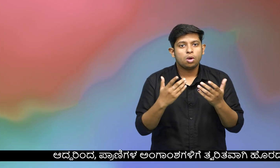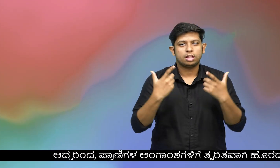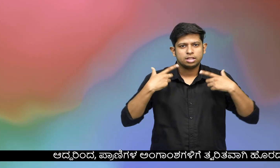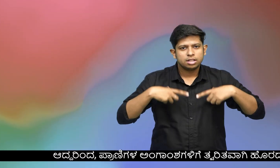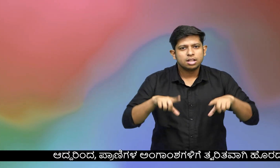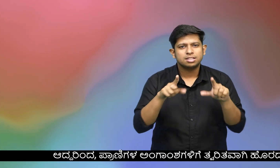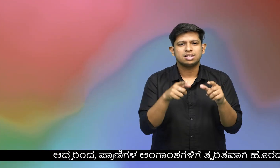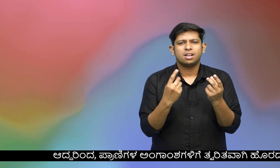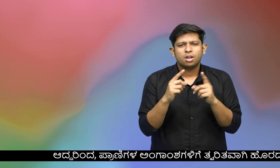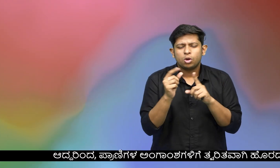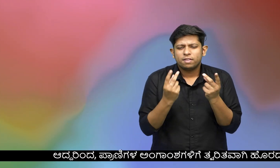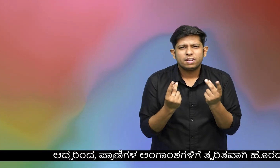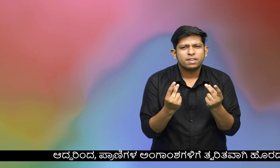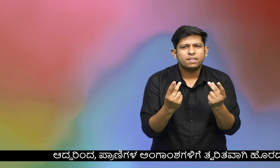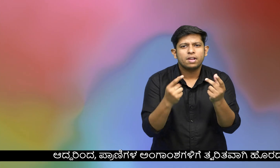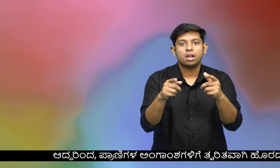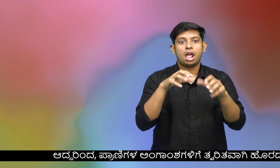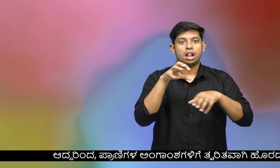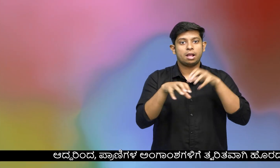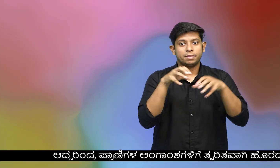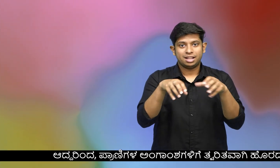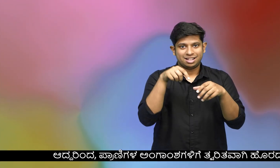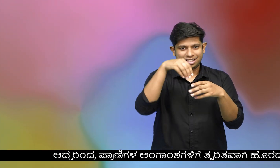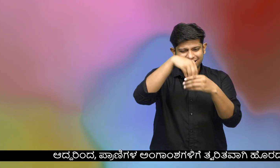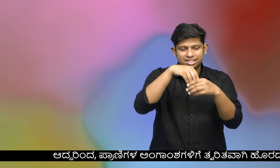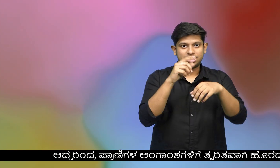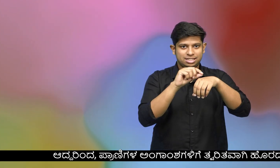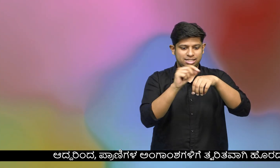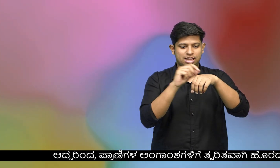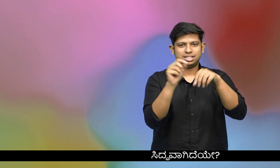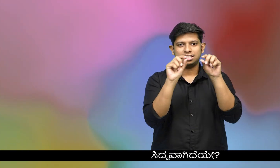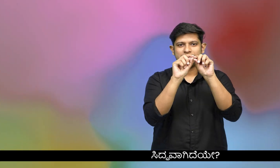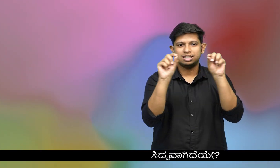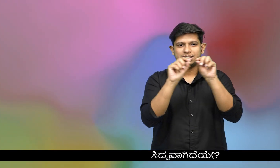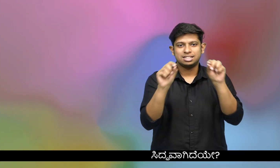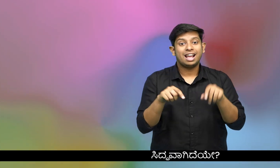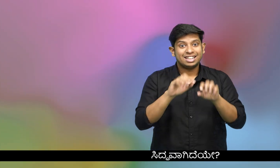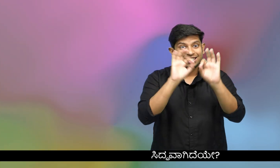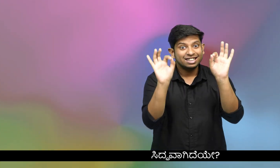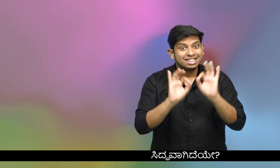ಆದ್ದರಿಂದ ಪ್ರಾಣಿಗಳ ಅಂಗಾಂಶಗಳಿಗೆ ತ್ವರಿತವಾಗಿ ಹೊರದಬ್ಬೋಣ. ಸಿದ್ಧವಾಗಿದೆಯೇ